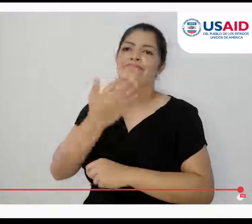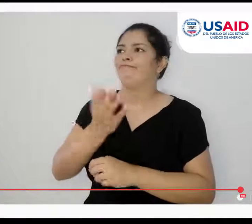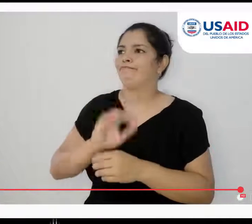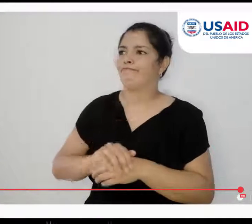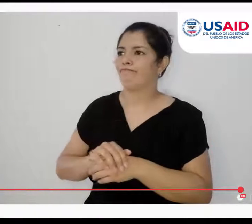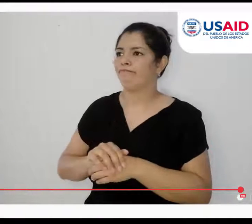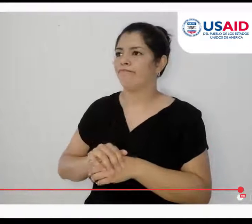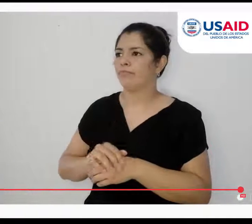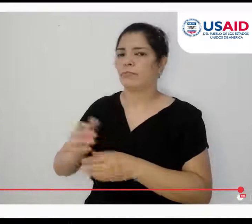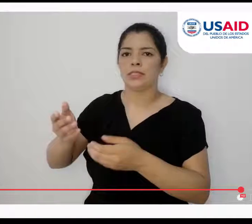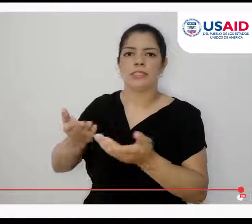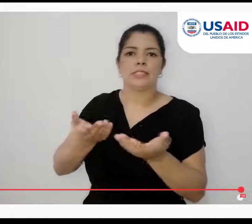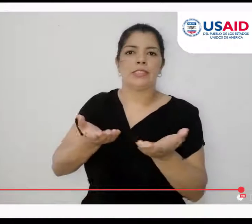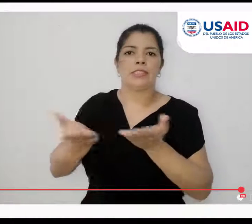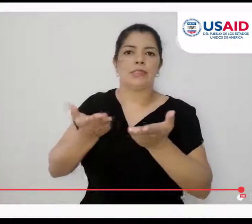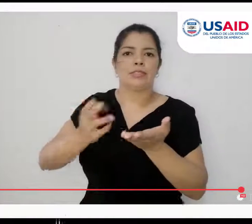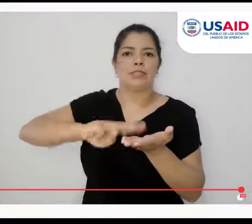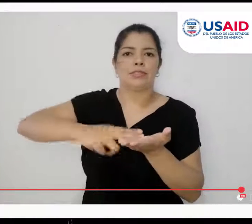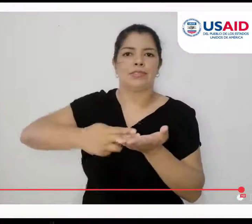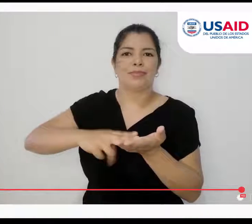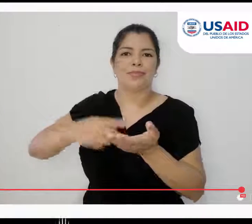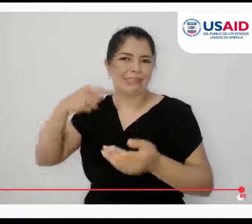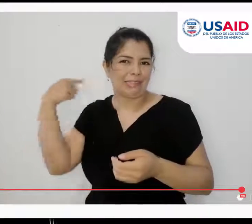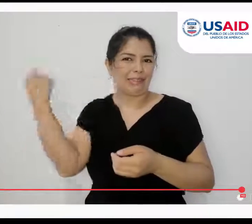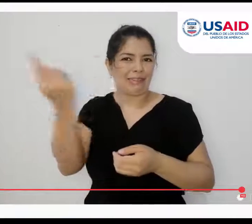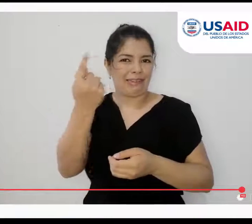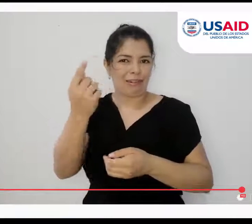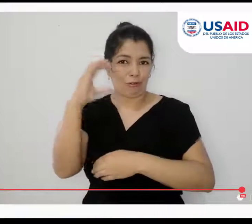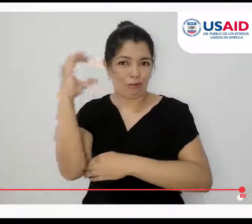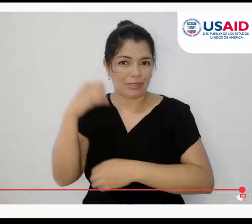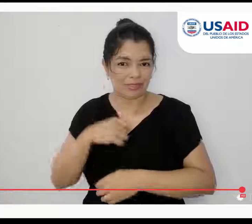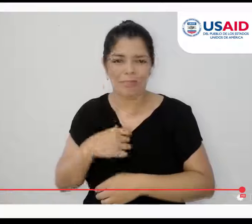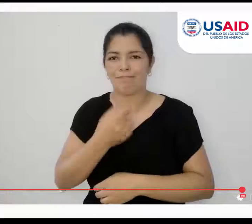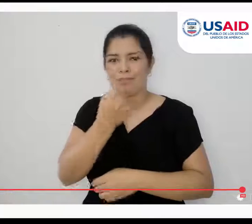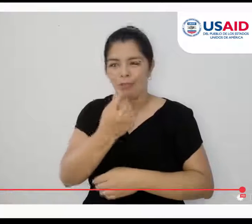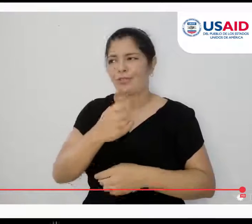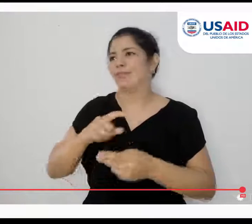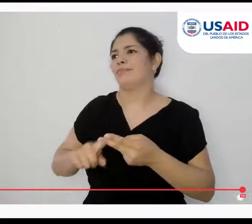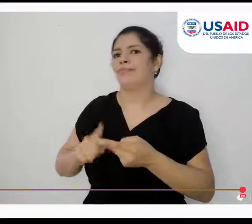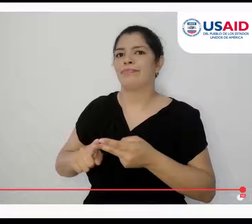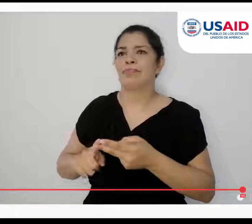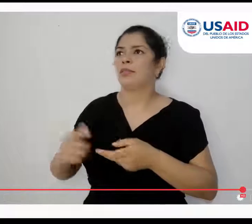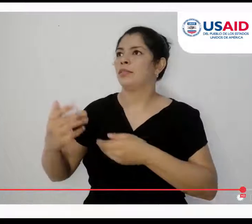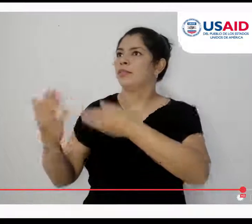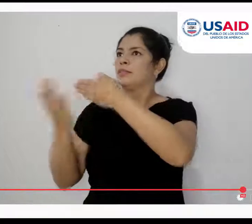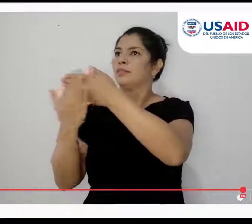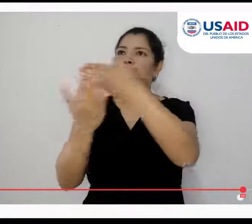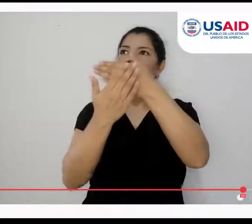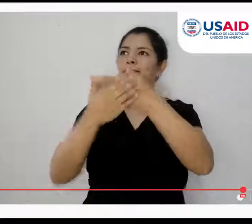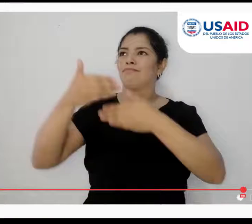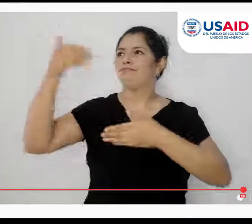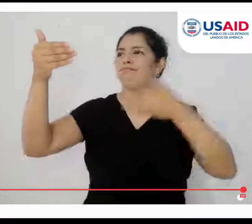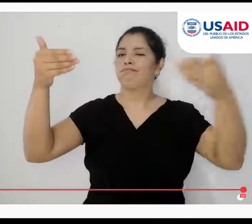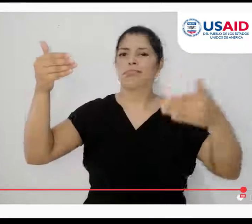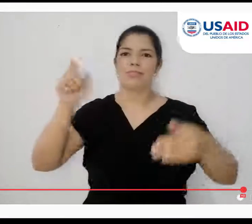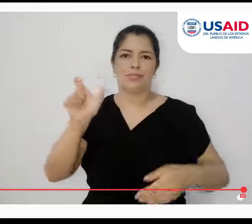todavía servicios de interpretación a nivel general en el país o señalética también para que las personas con